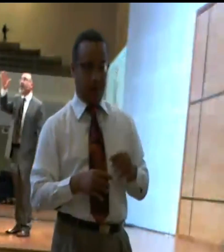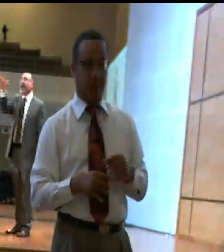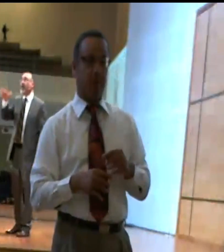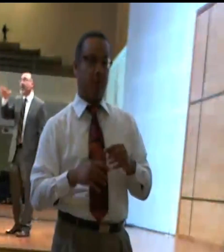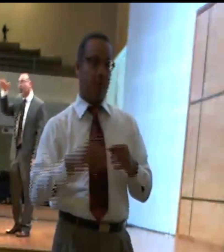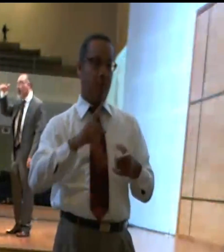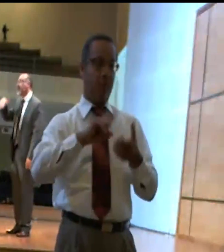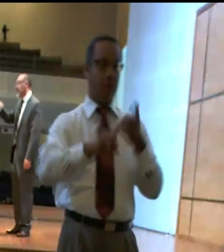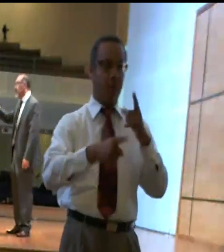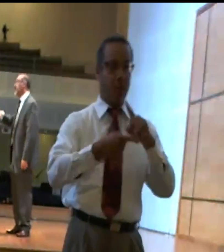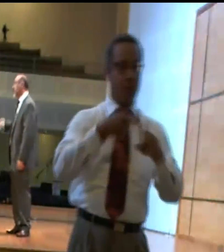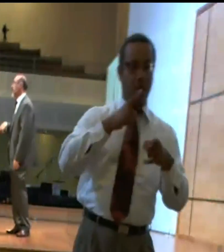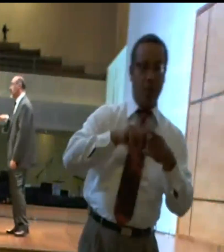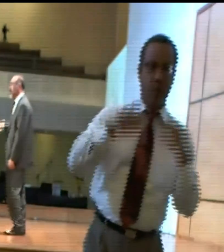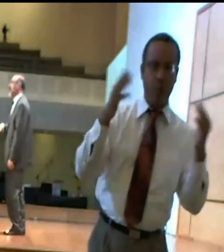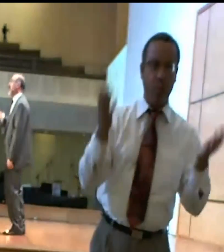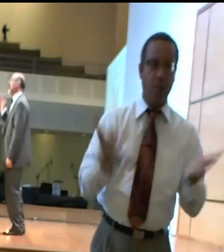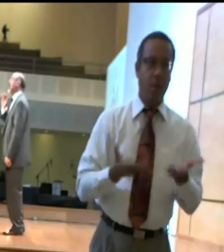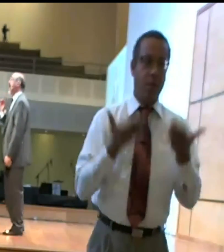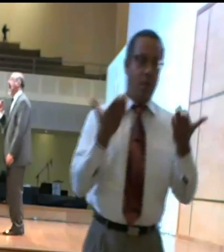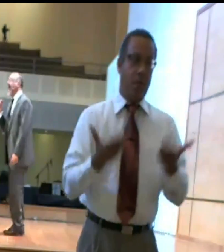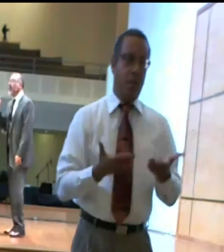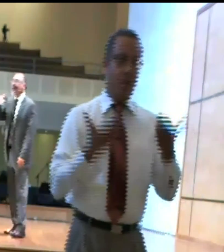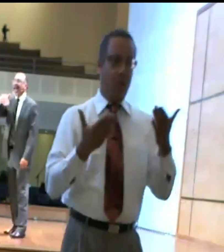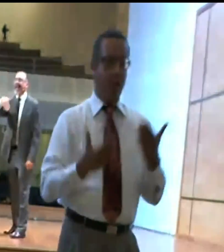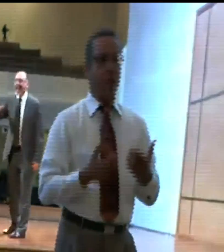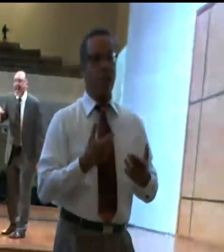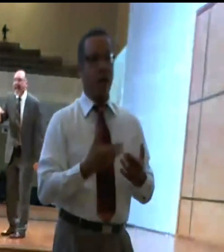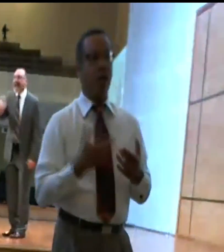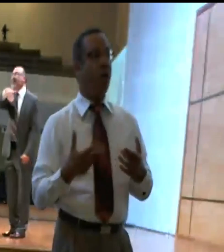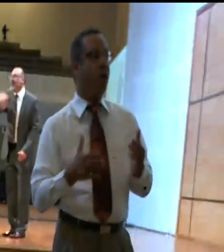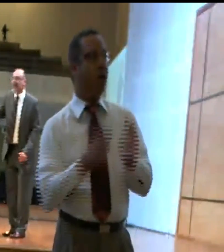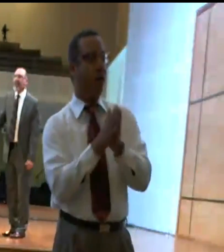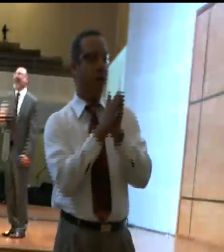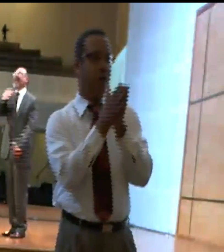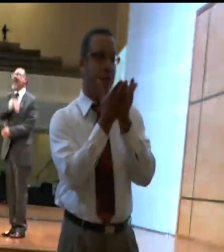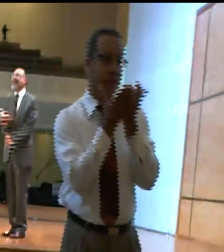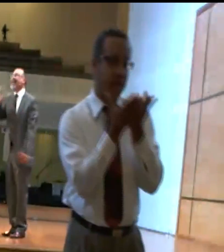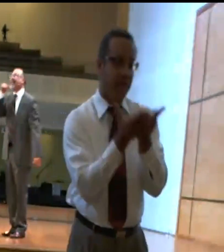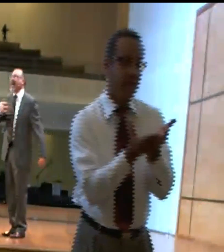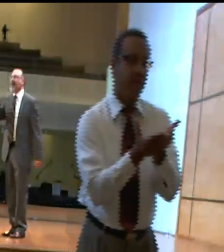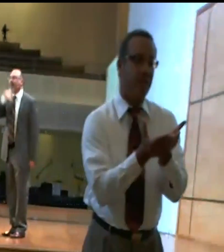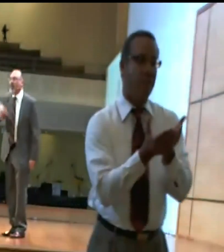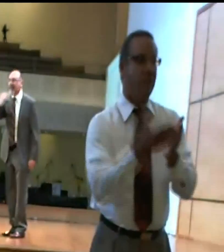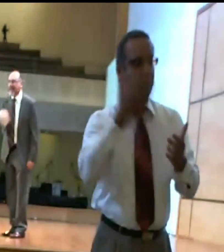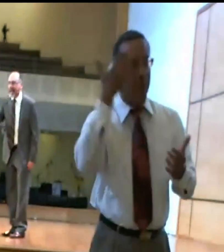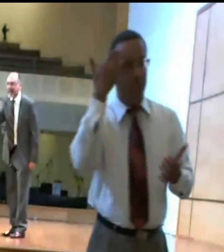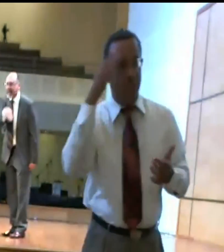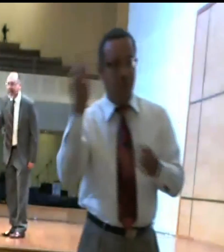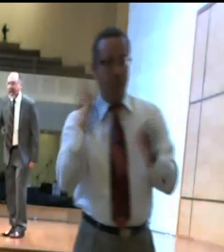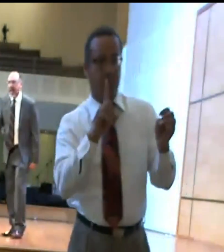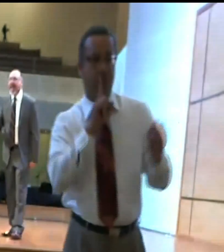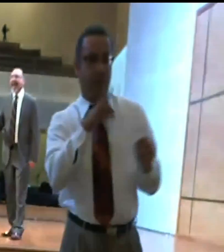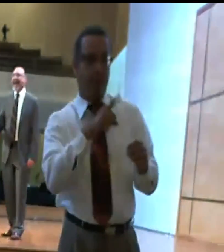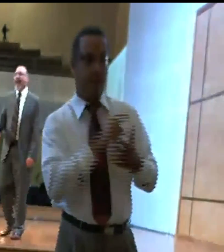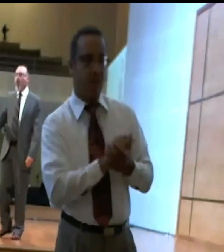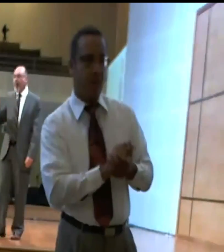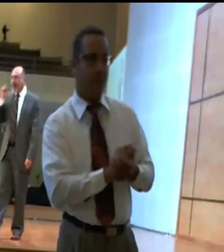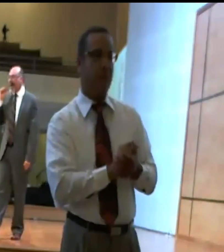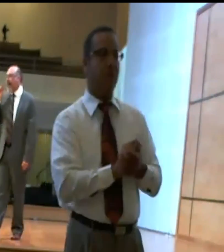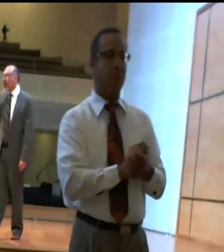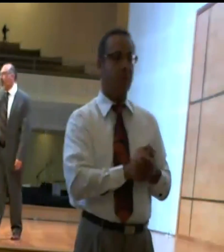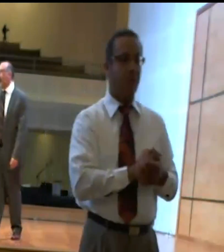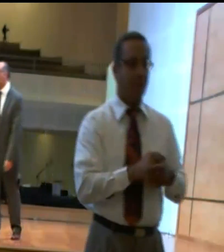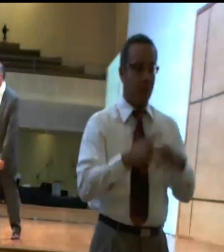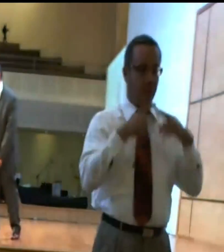límite. Amigo, óyeme tú que estás aquí sentado en esta mañana. Hay una línea invisible que nadie sabe dónde está trazada, que